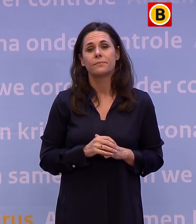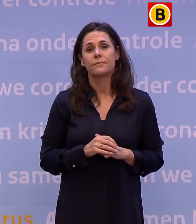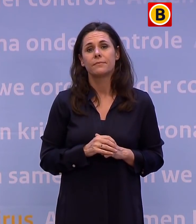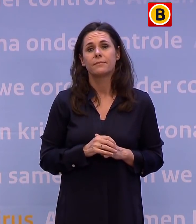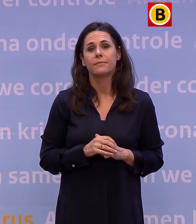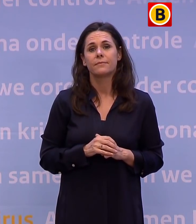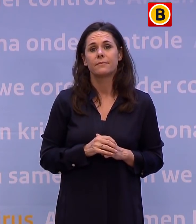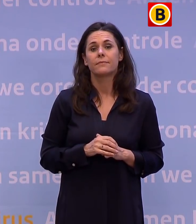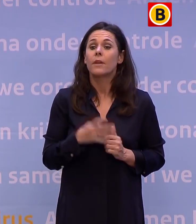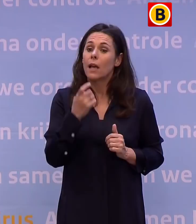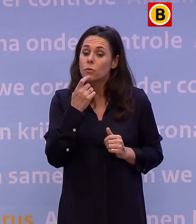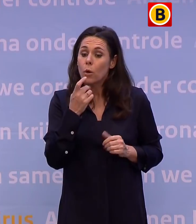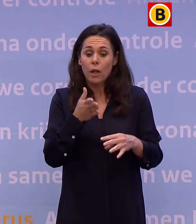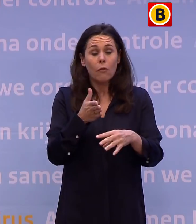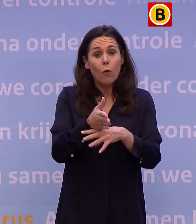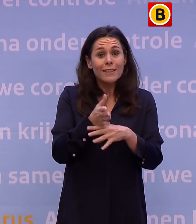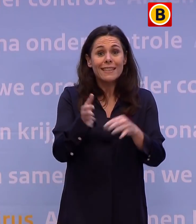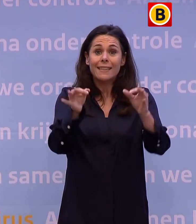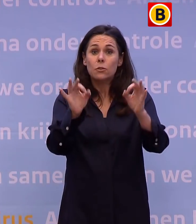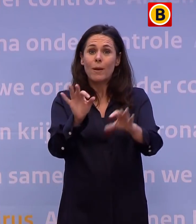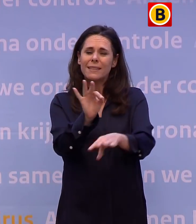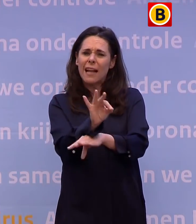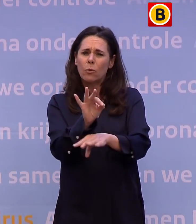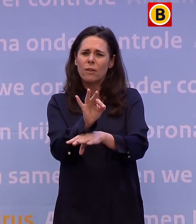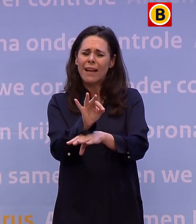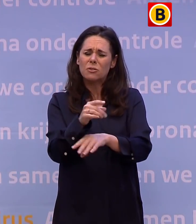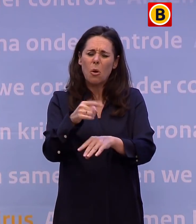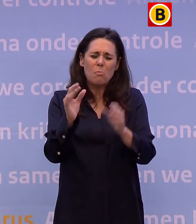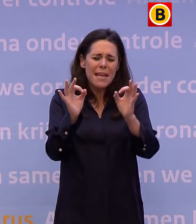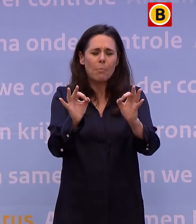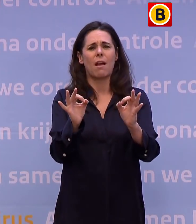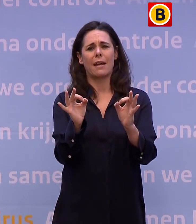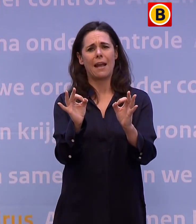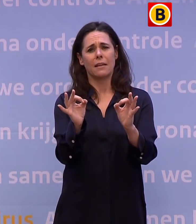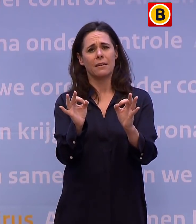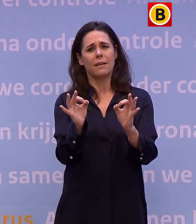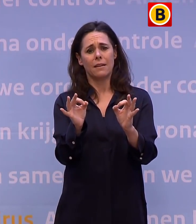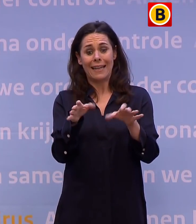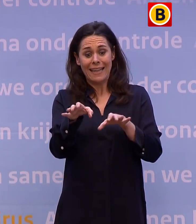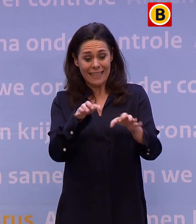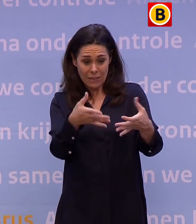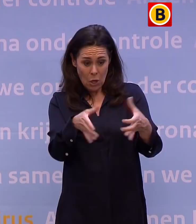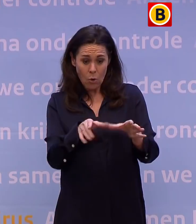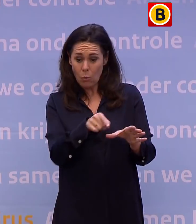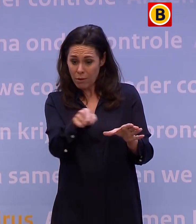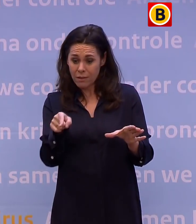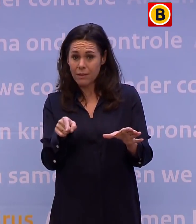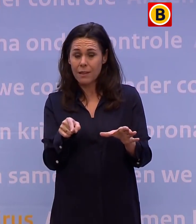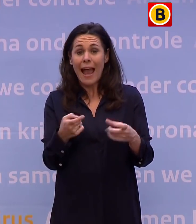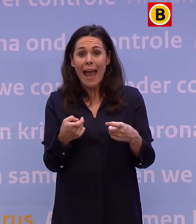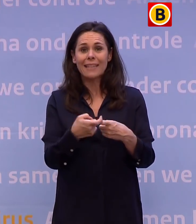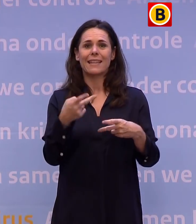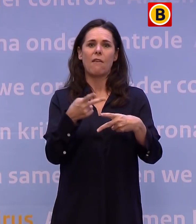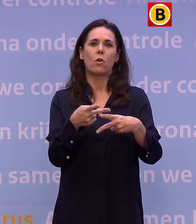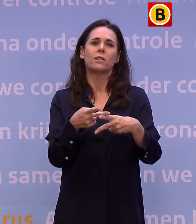is het in het voortgezet speciaal onderwijs nog belangrijker dat risicogroepen extra voorzichtig zijn en dat mensen